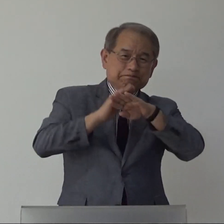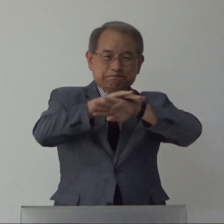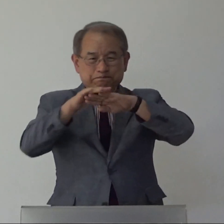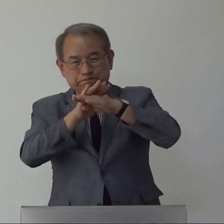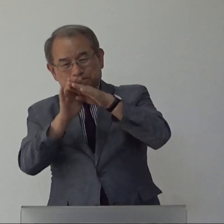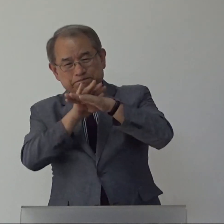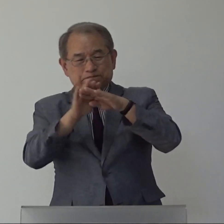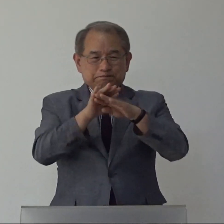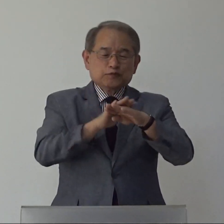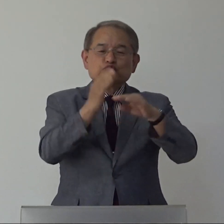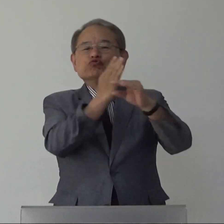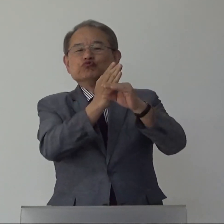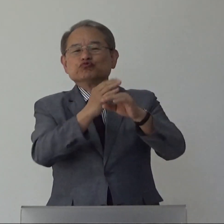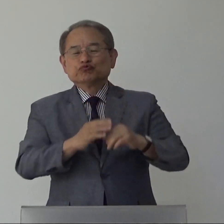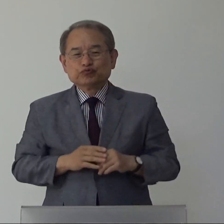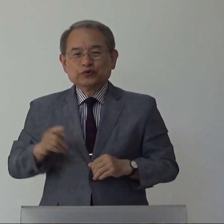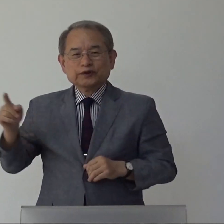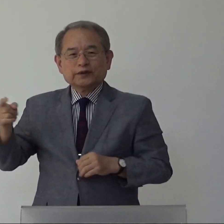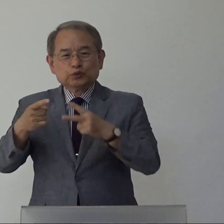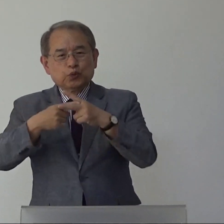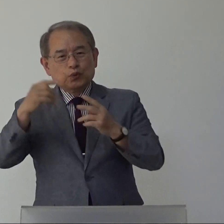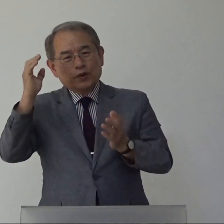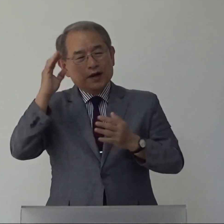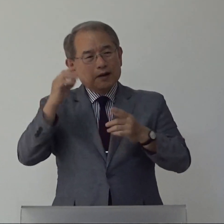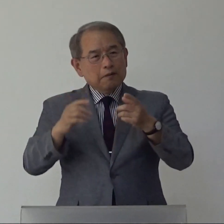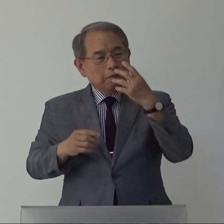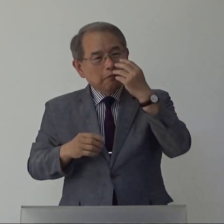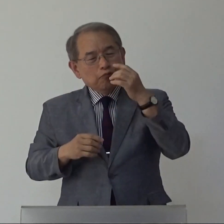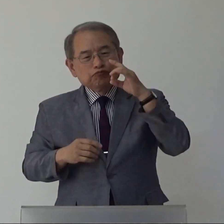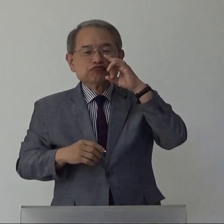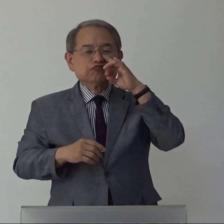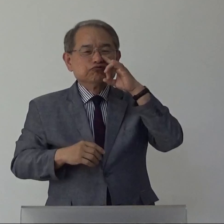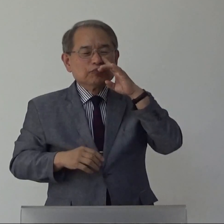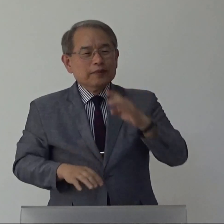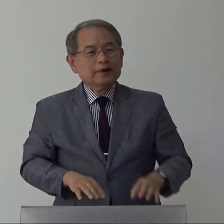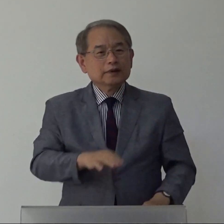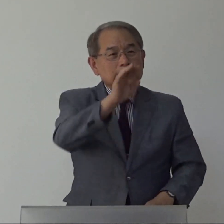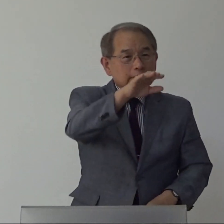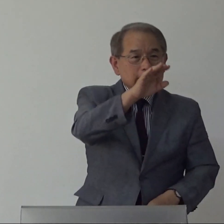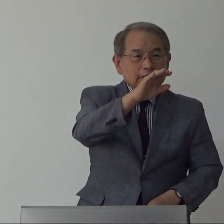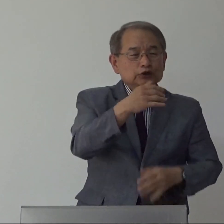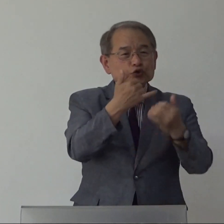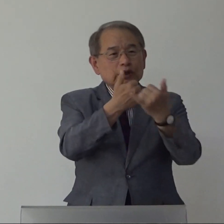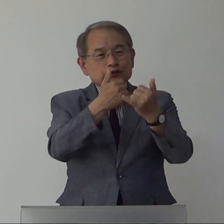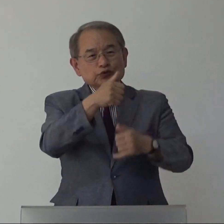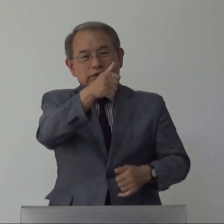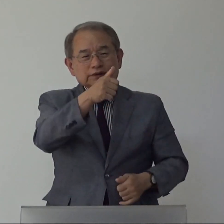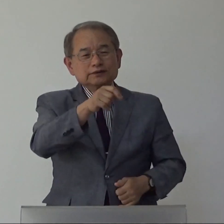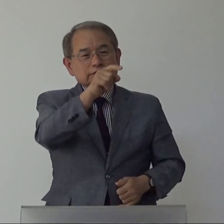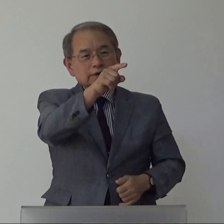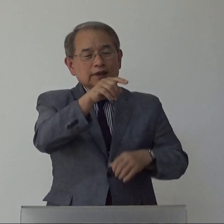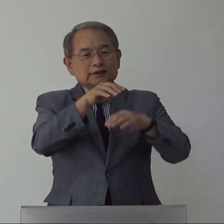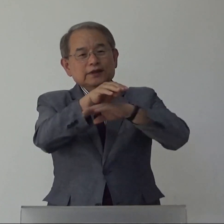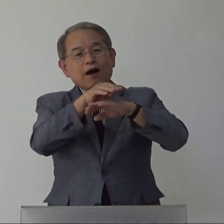어떤 아저씨가 차를 막 닦는 것을 아끼면서 차를 닦는 것을 보았습니다. 초등학생이 그것을 보면서